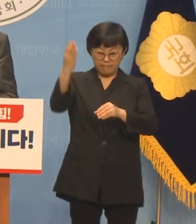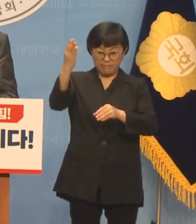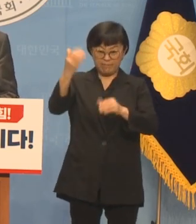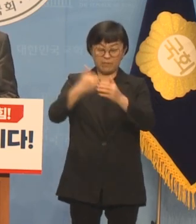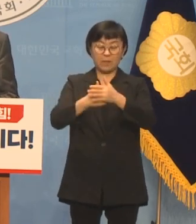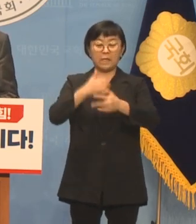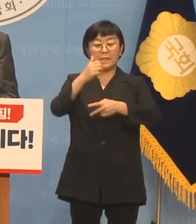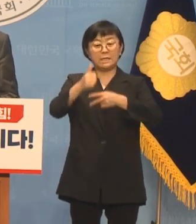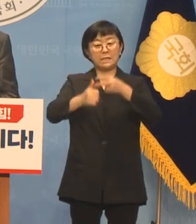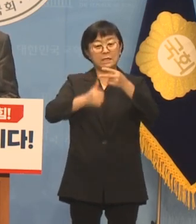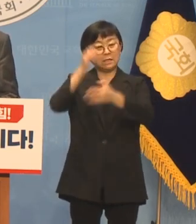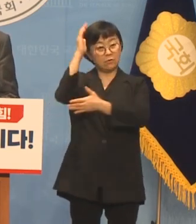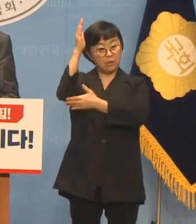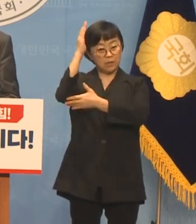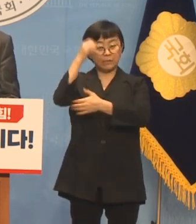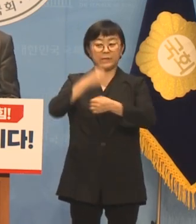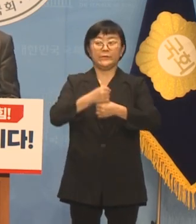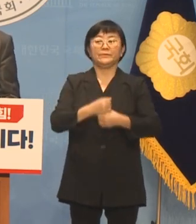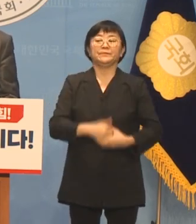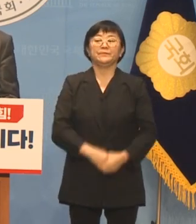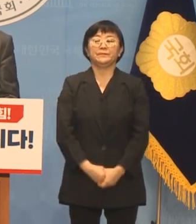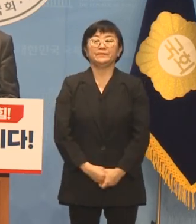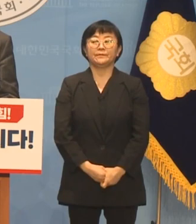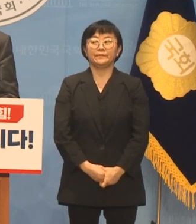신화를 이뤄내겠습니다.